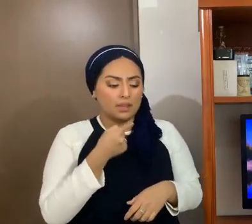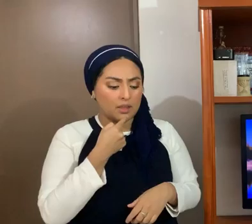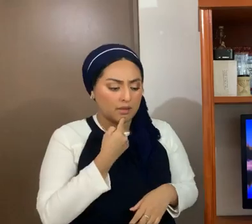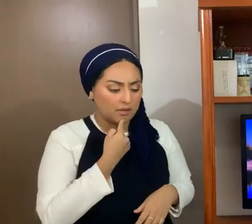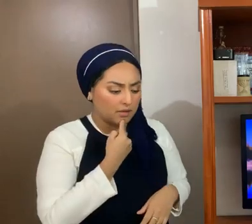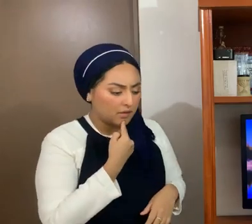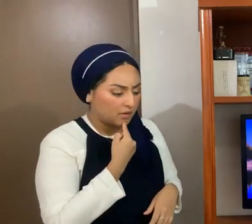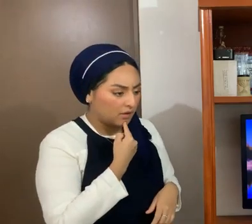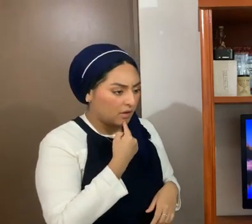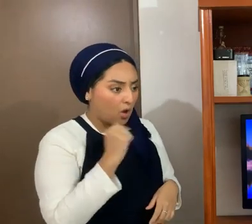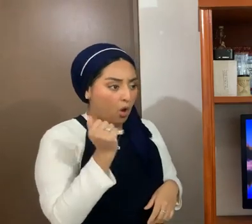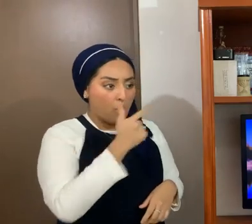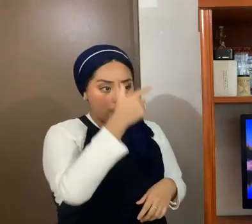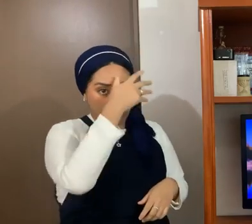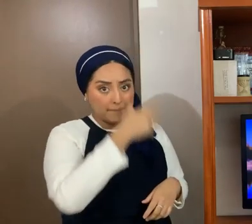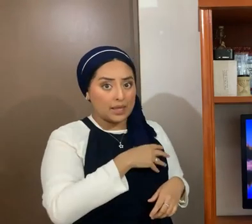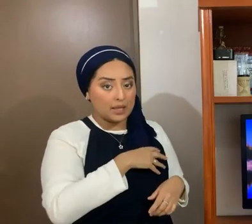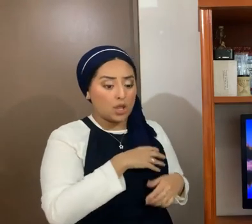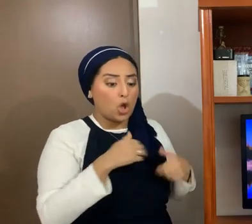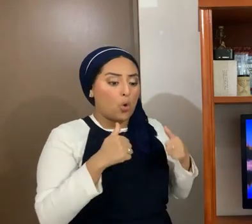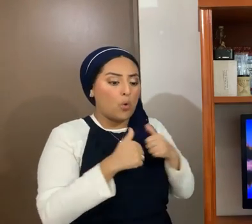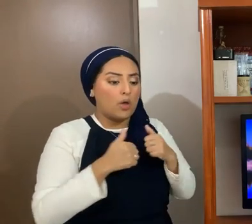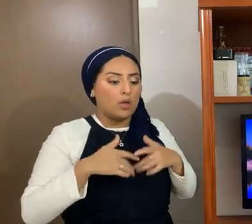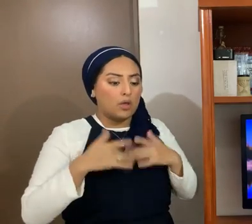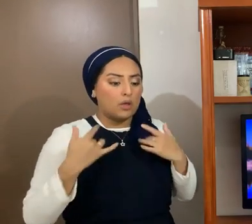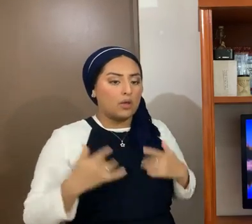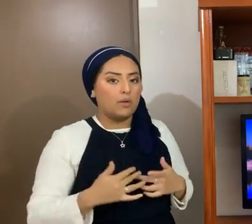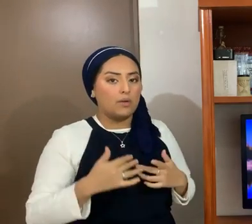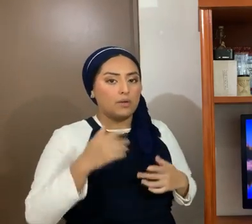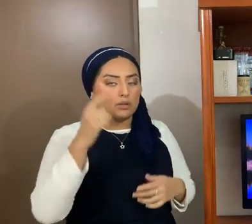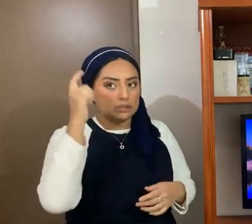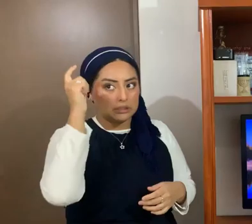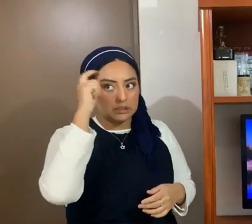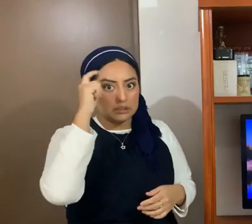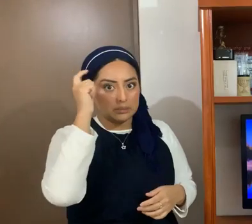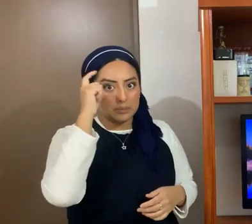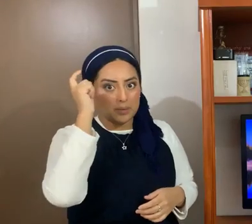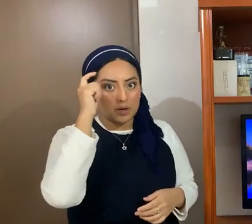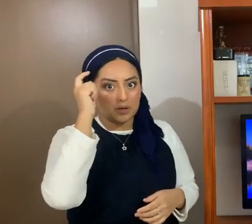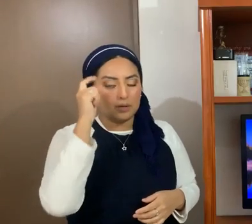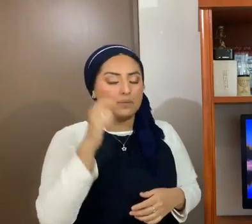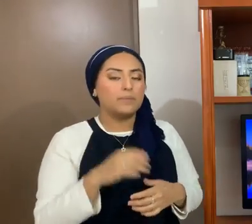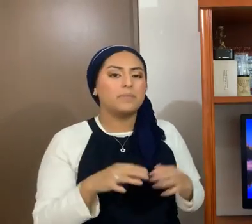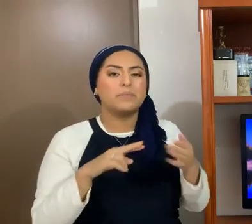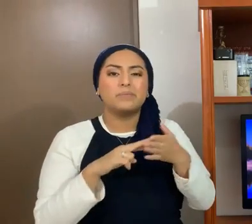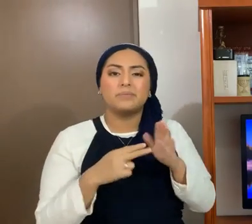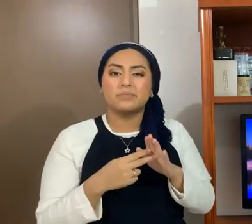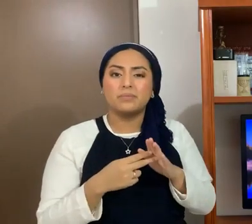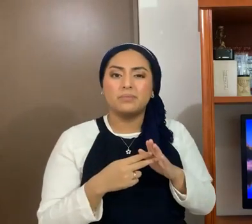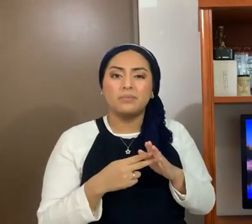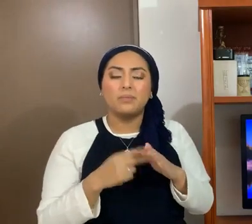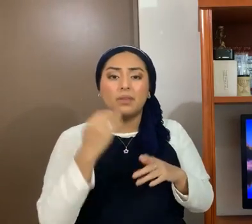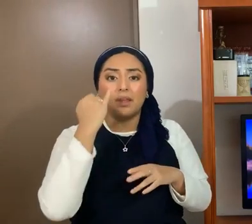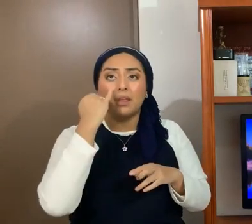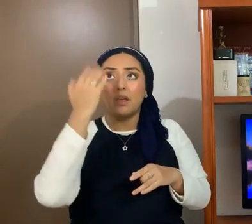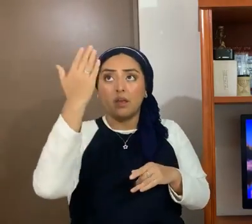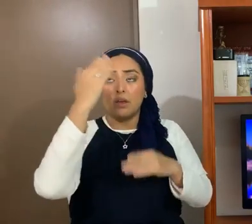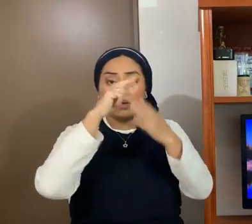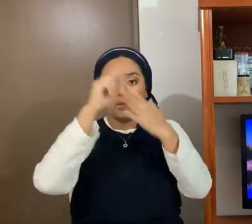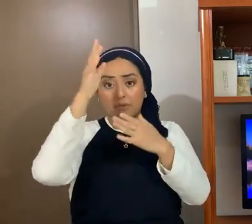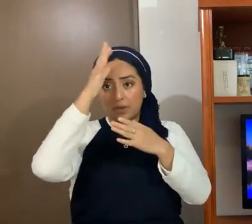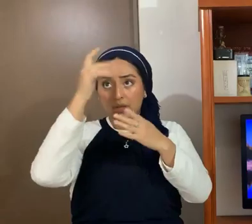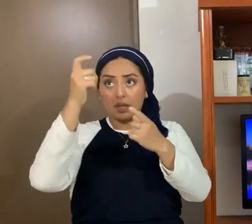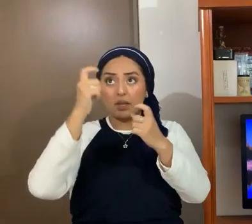traduce esto como, vino todo varón con corazón inteligente. Inteligente. ¿A qué se refiere? Si el Eterno da